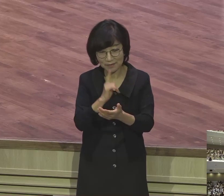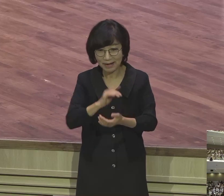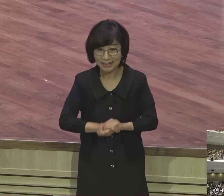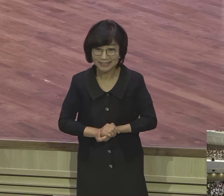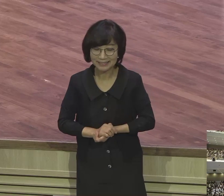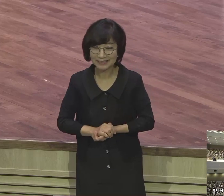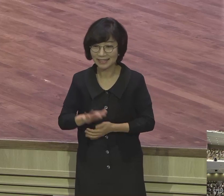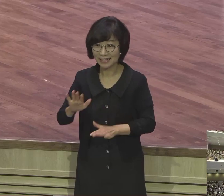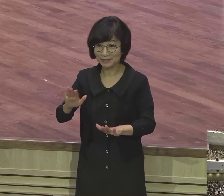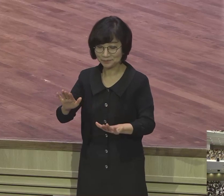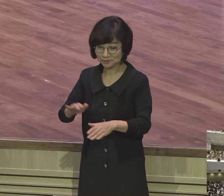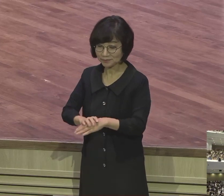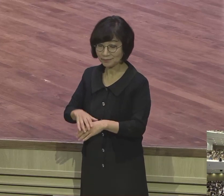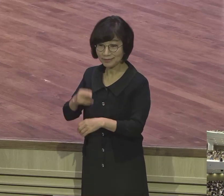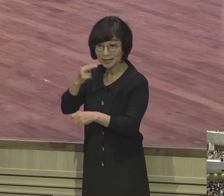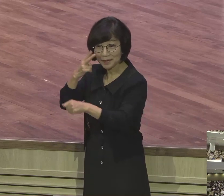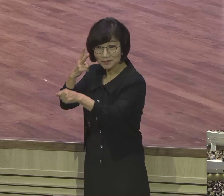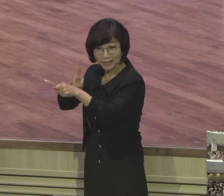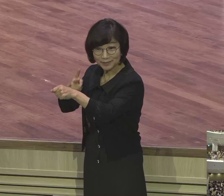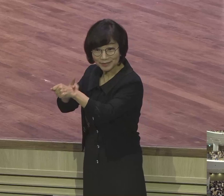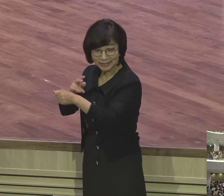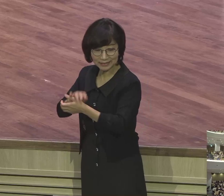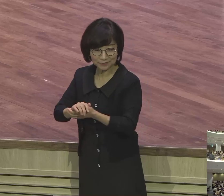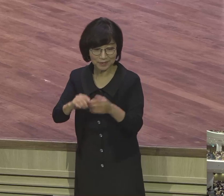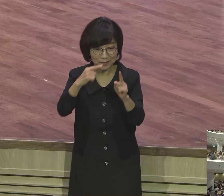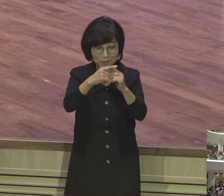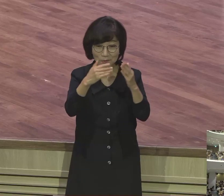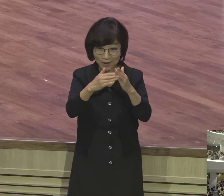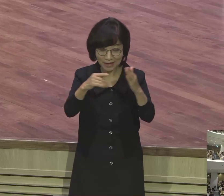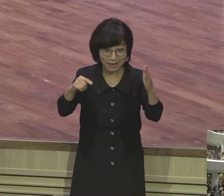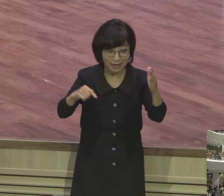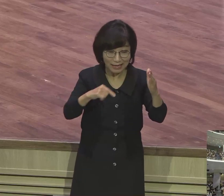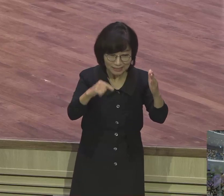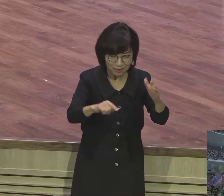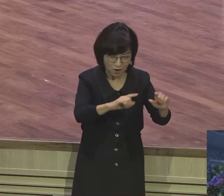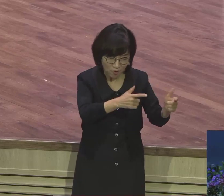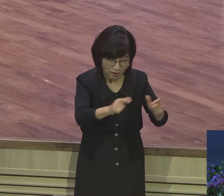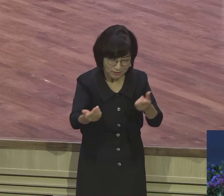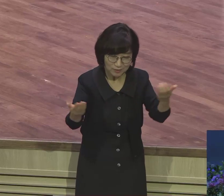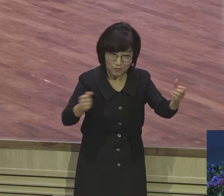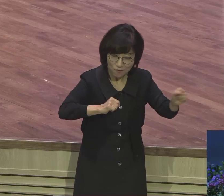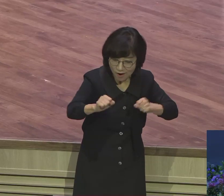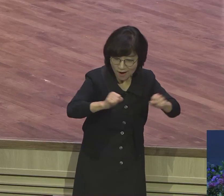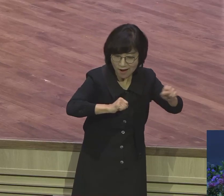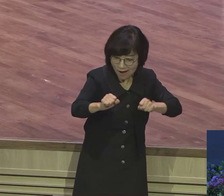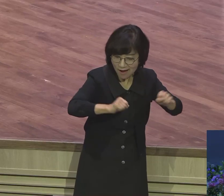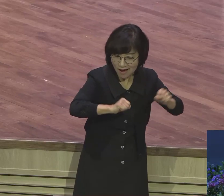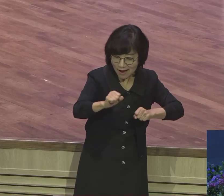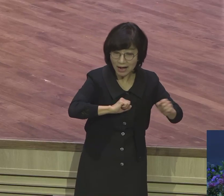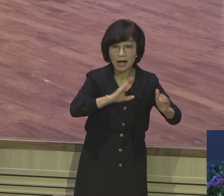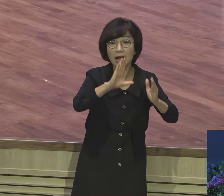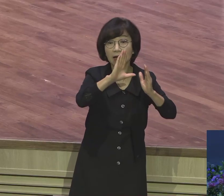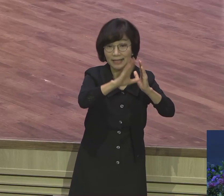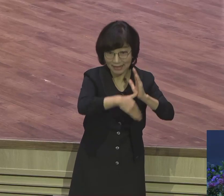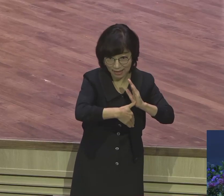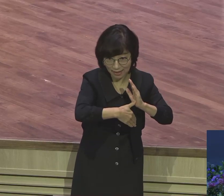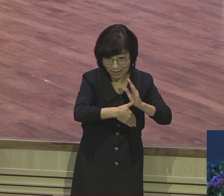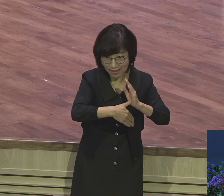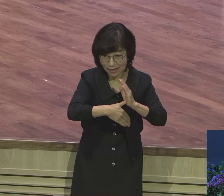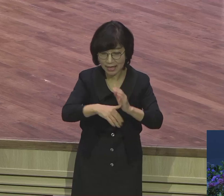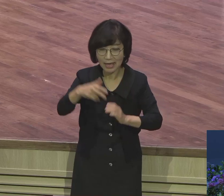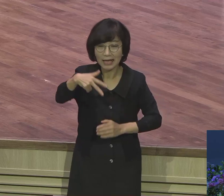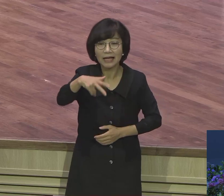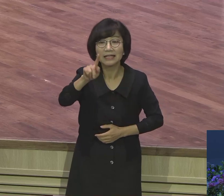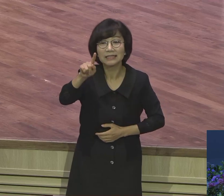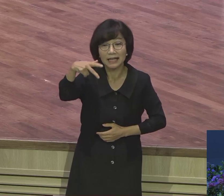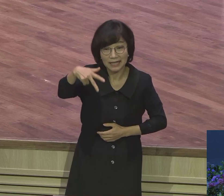교회의 구성원들이 교회 안에서의 각종 봉사사역 할 때 어떤 자세로 해야 되느냐 그걸